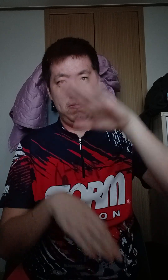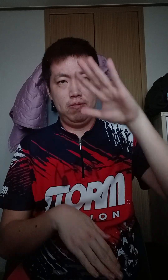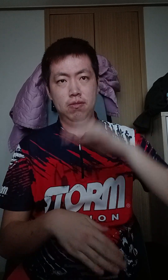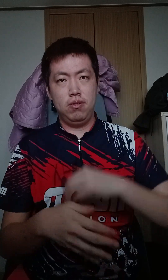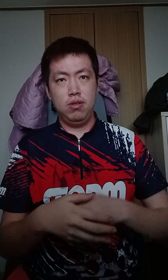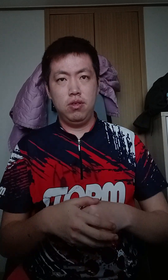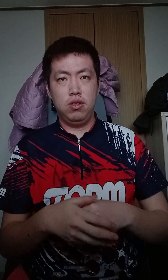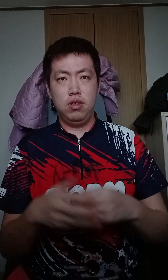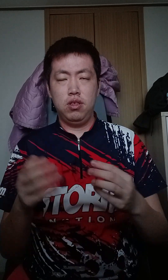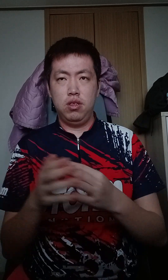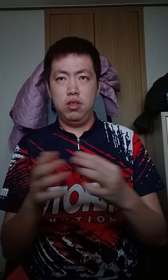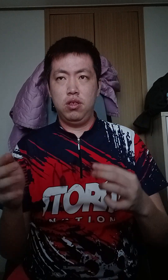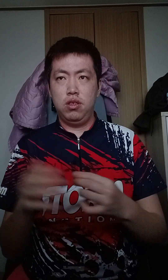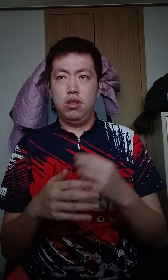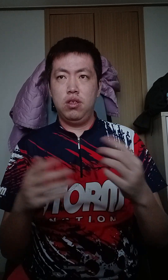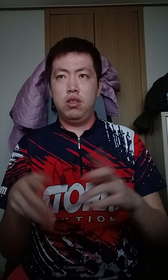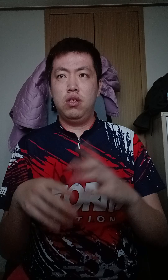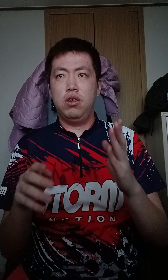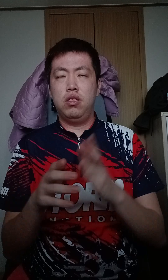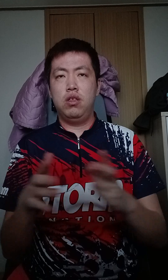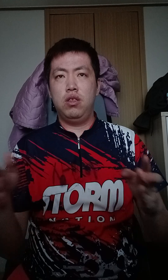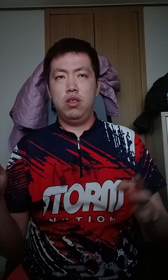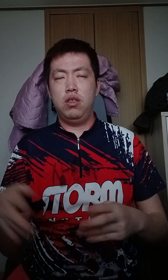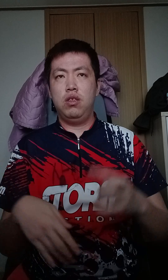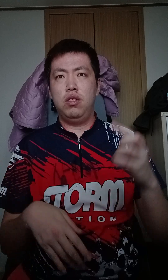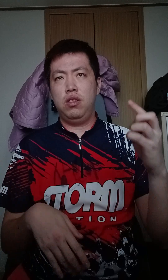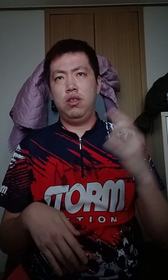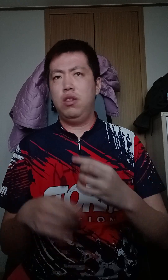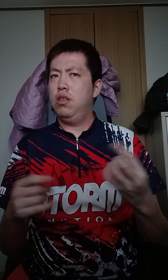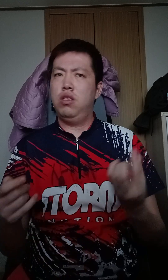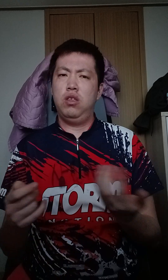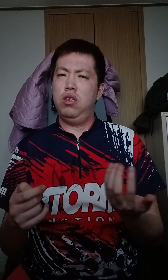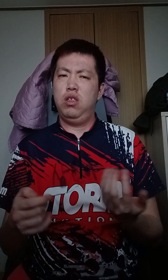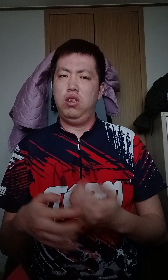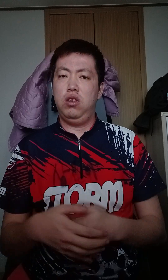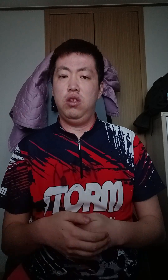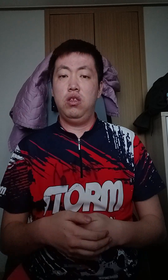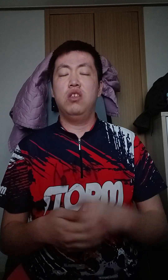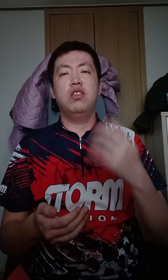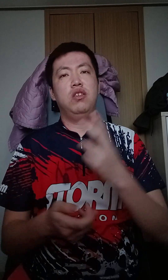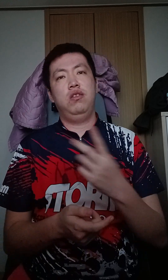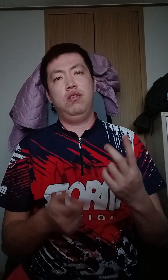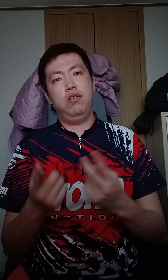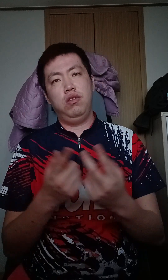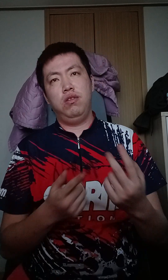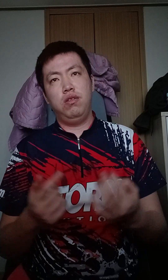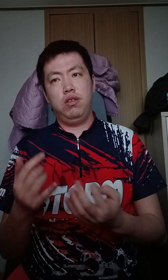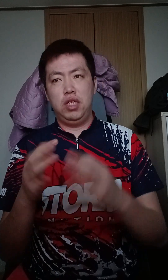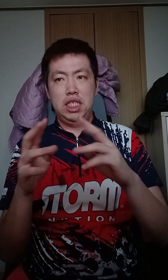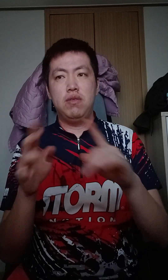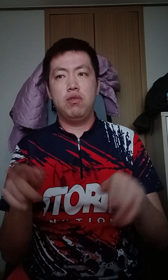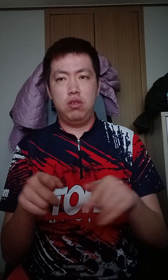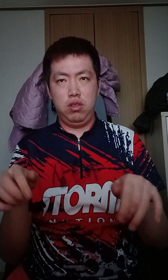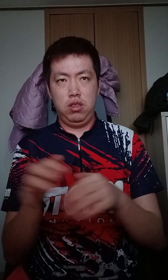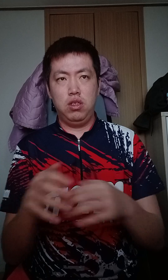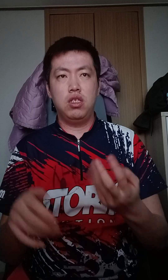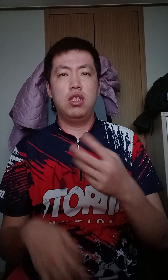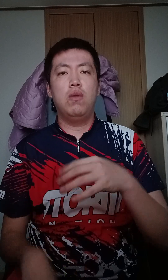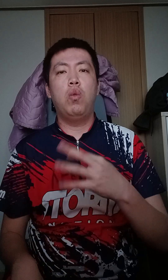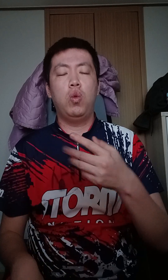점자 블록이 없어 멈춰야 할 곳을 알기도 어렵습니다. 13억 원의 예산을 들여 리모델링 개관한 다른 복지관도